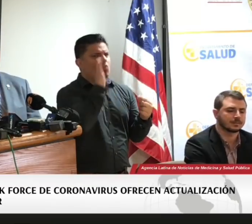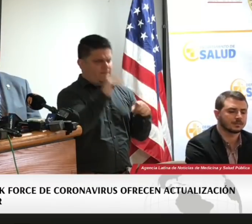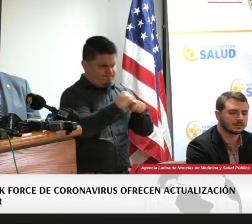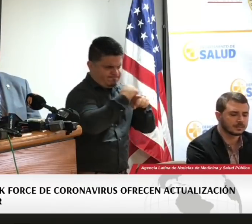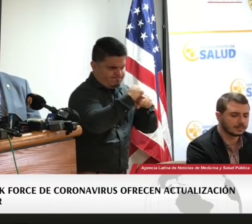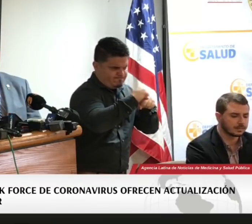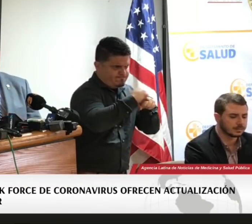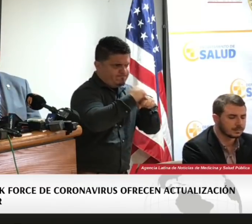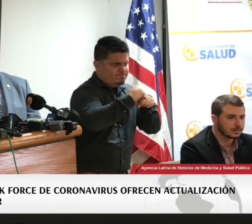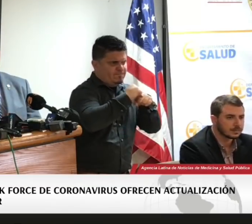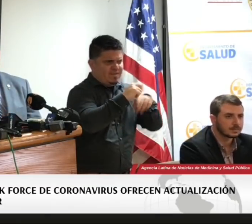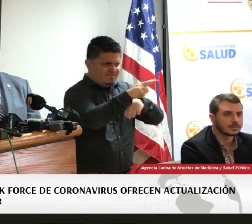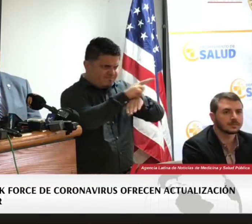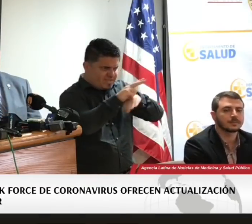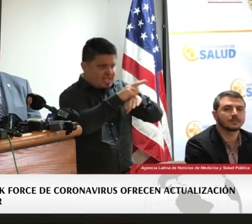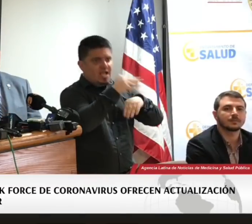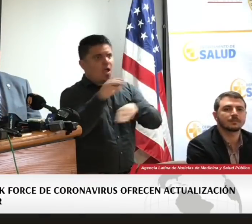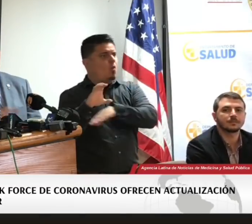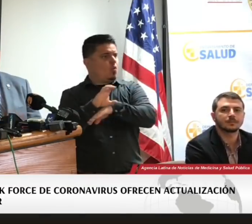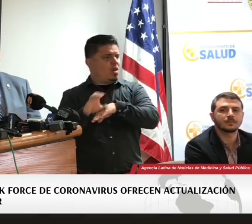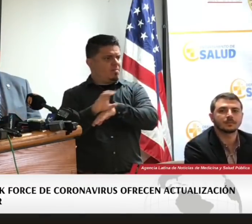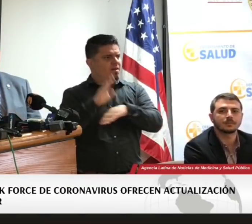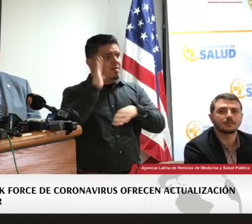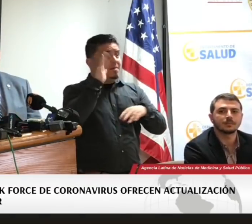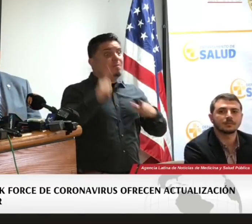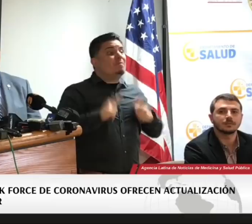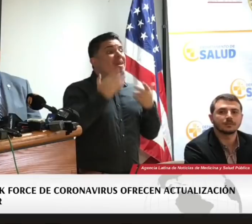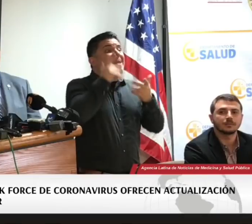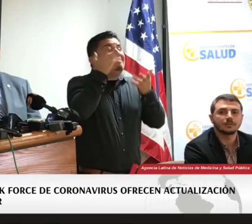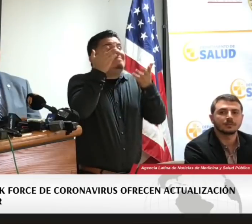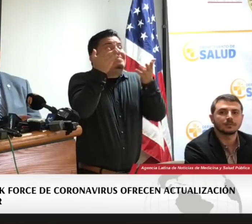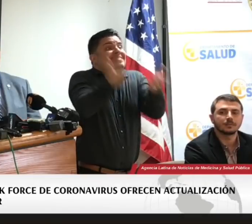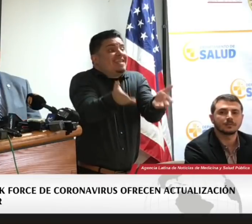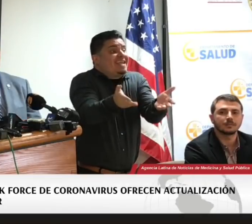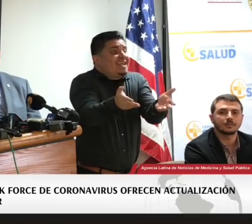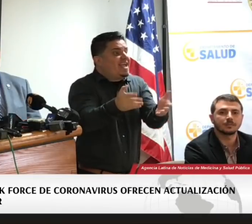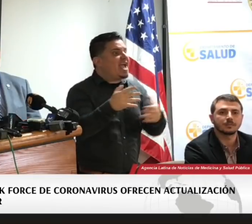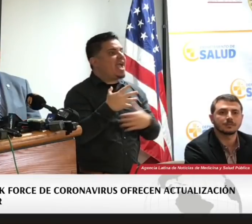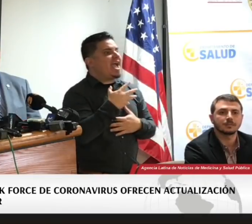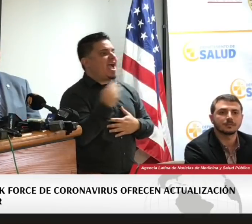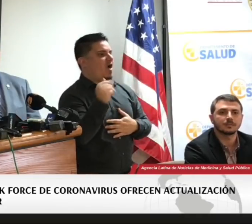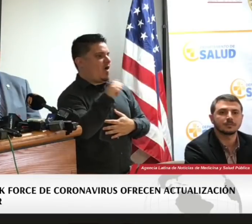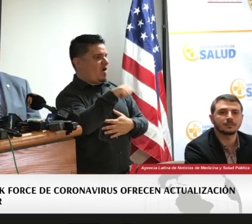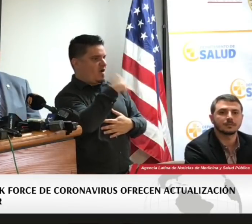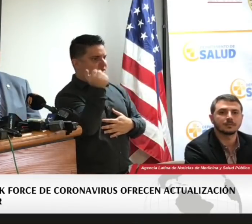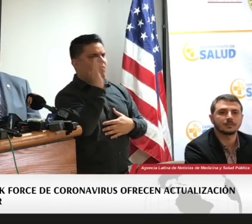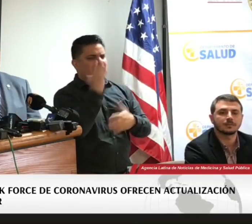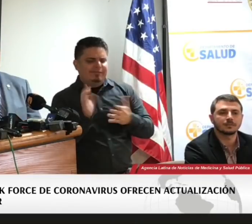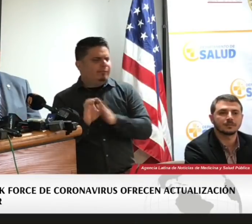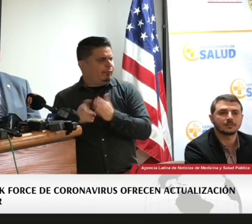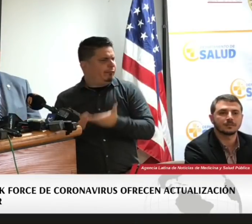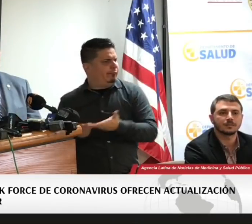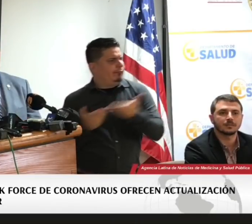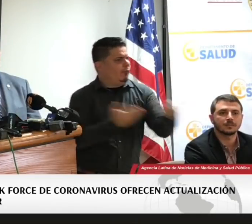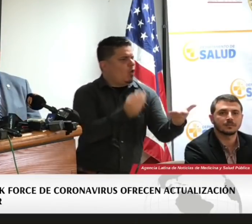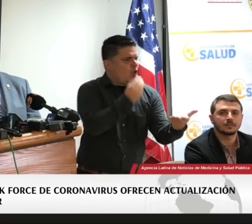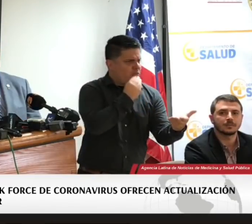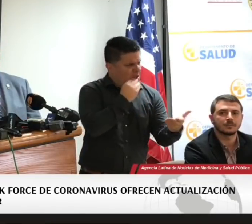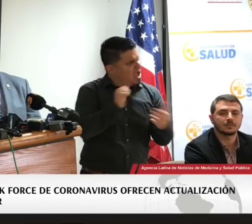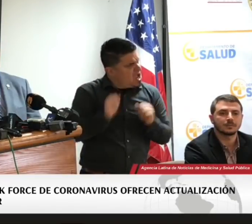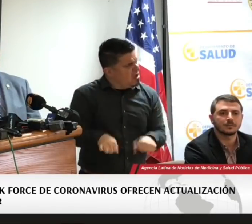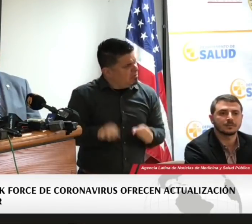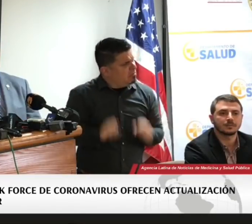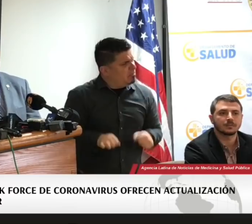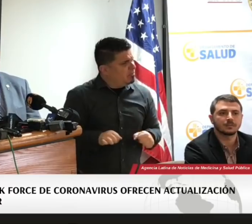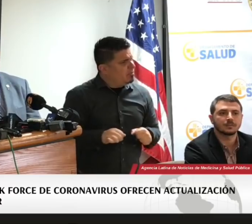se transporten los residentes y todos los que van a llevar suministros. Los turistas, por decirlo de alguna manera,